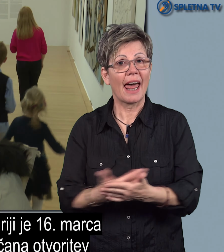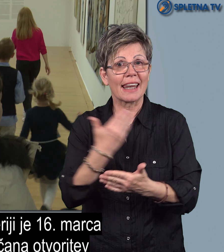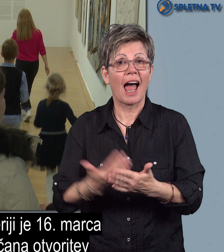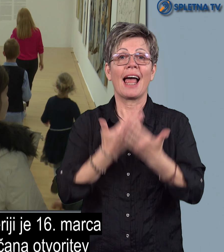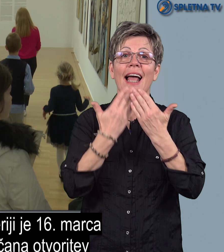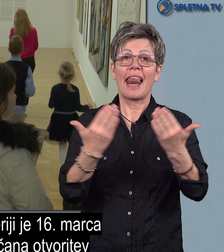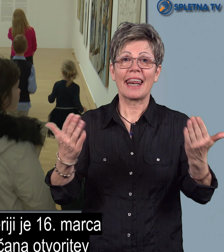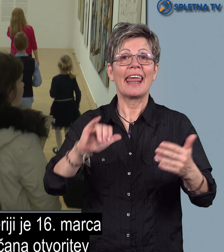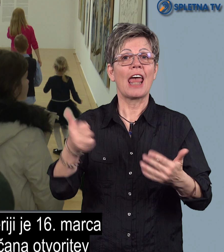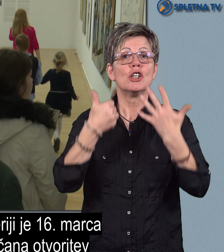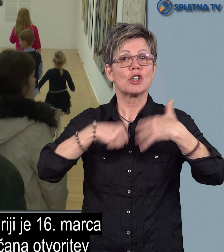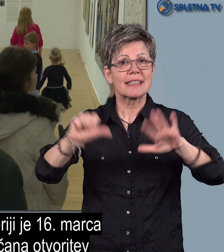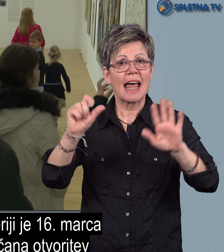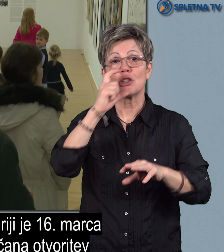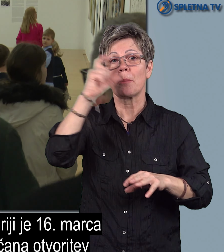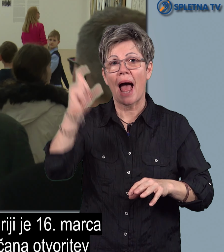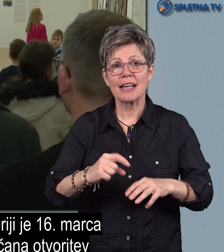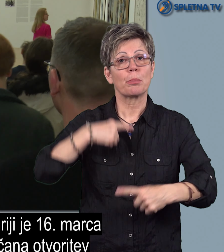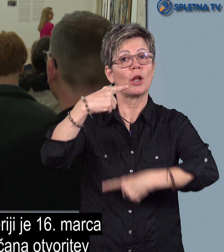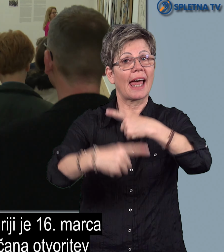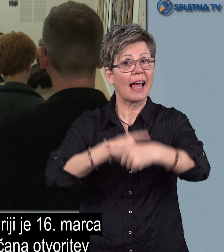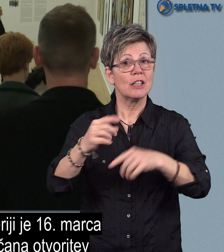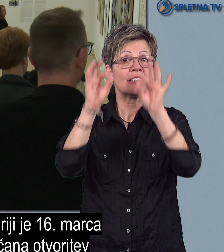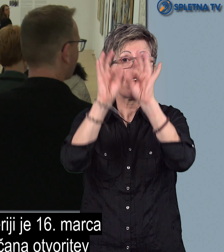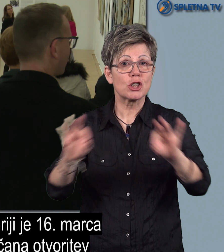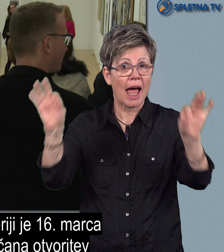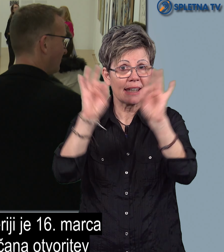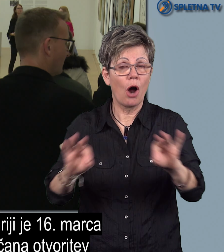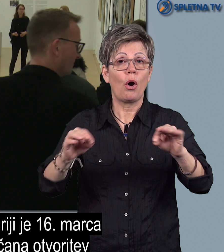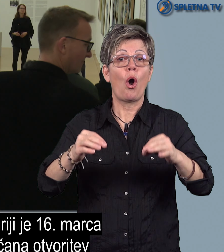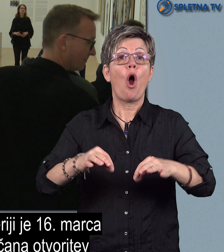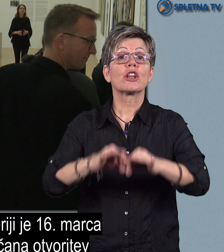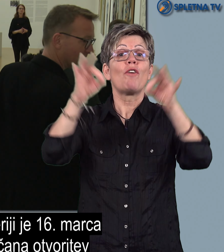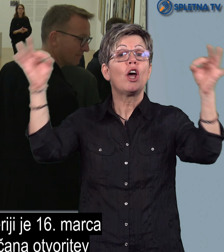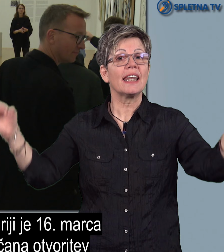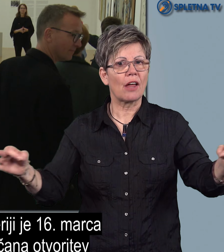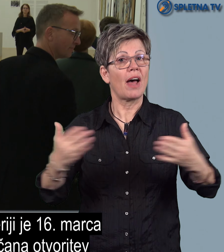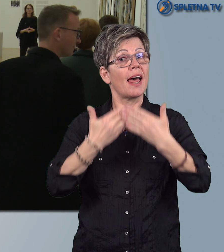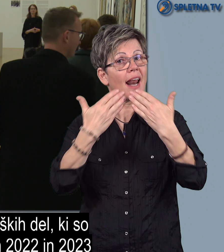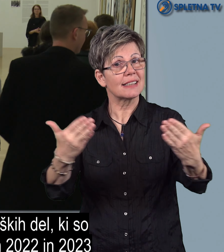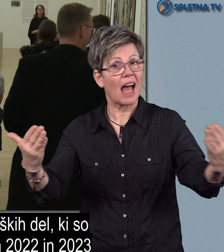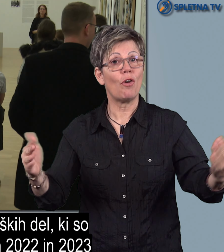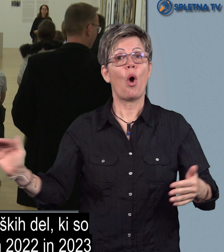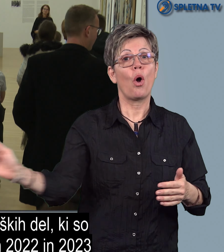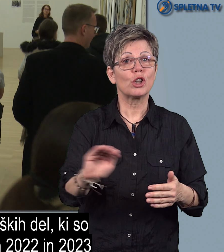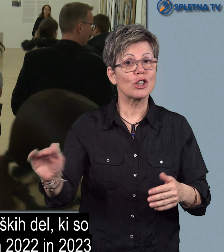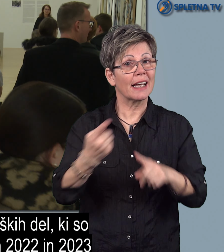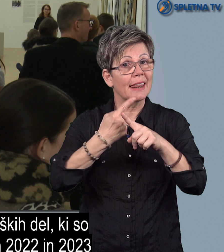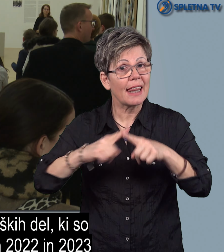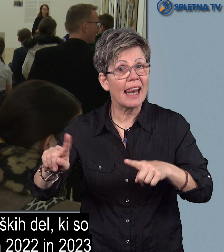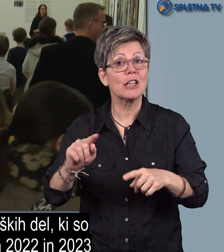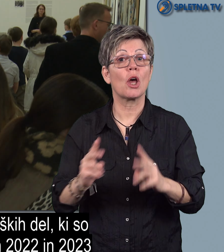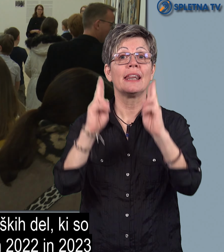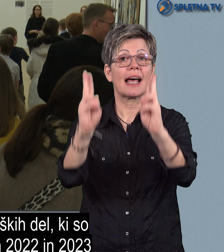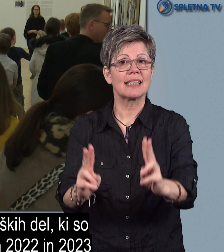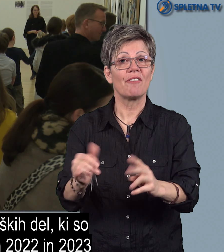V Moderni galeriji je 16. marca potekala svečana otvoritev razstave otroških del, ki so nastala v